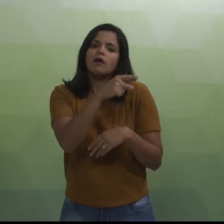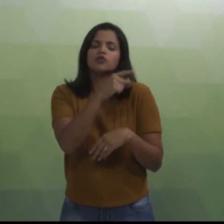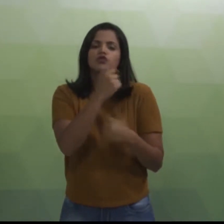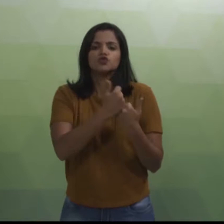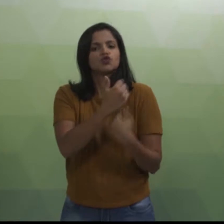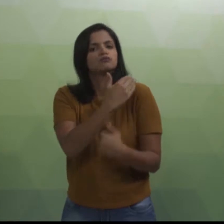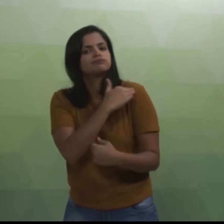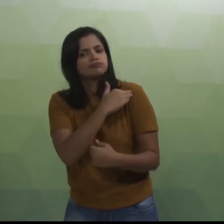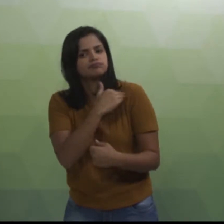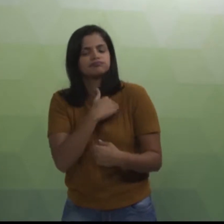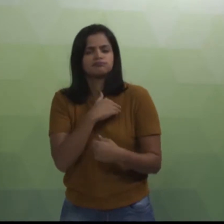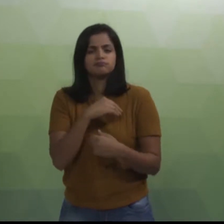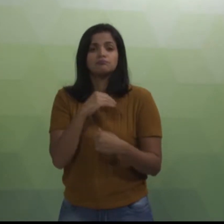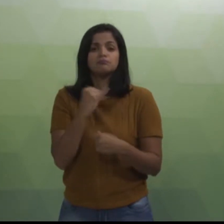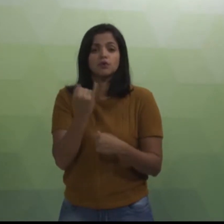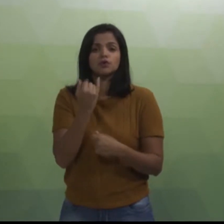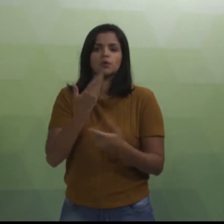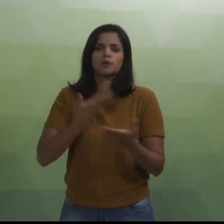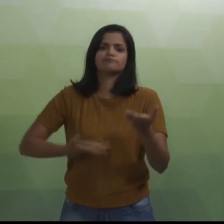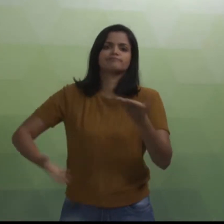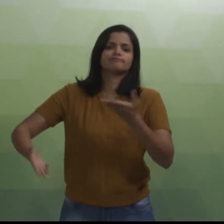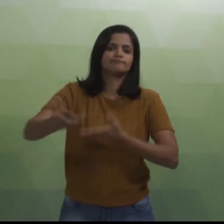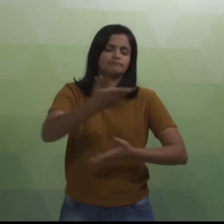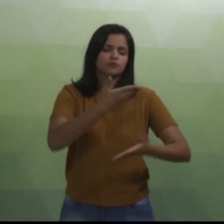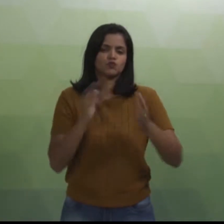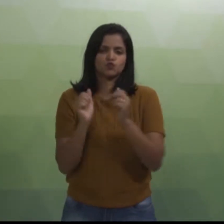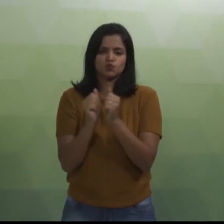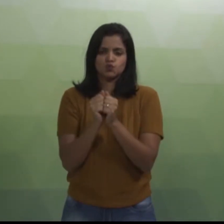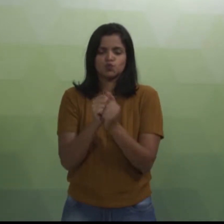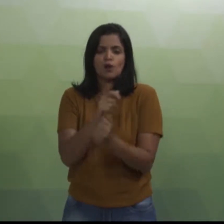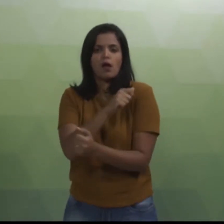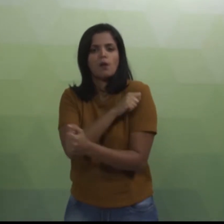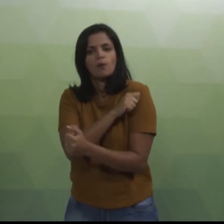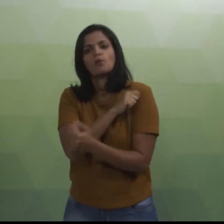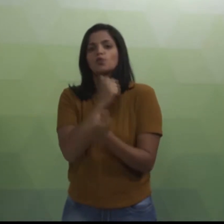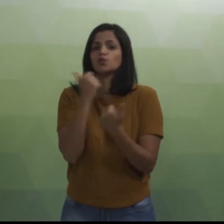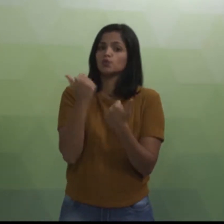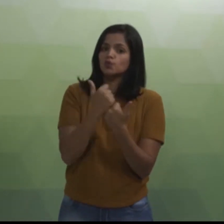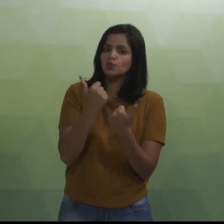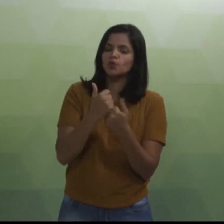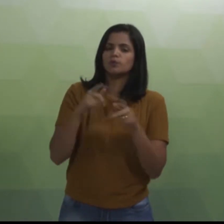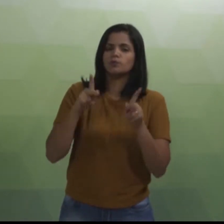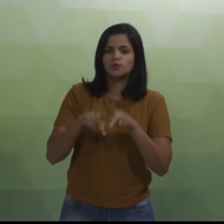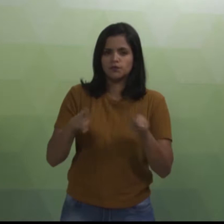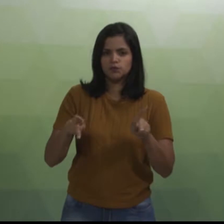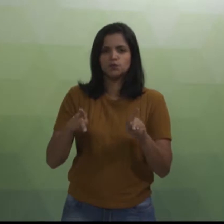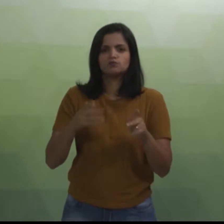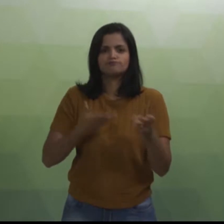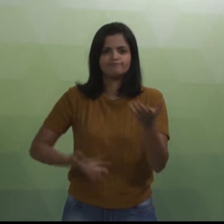para que possamos juntos interagir e sanar as dúvidas, ok?